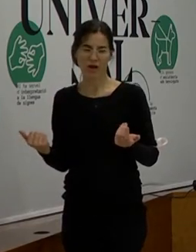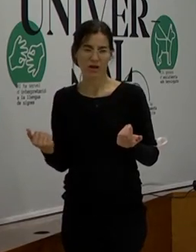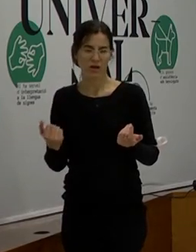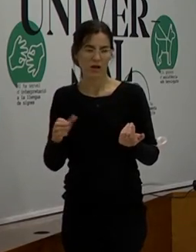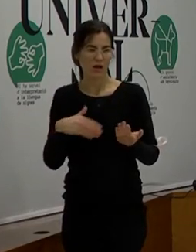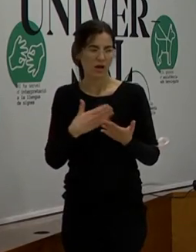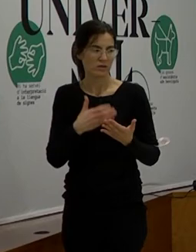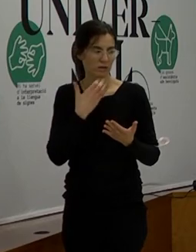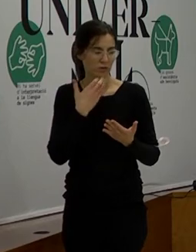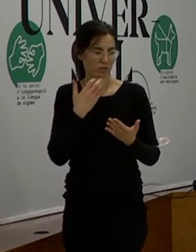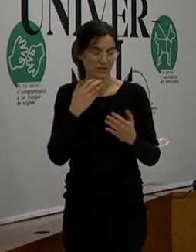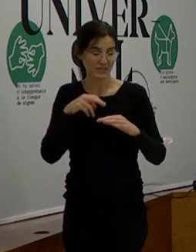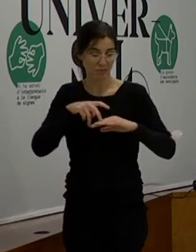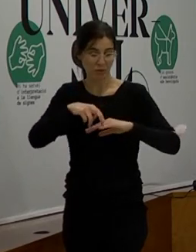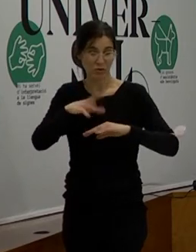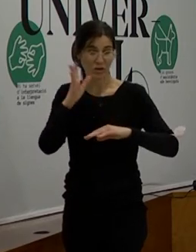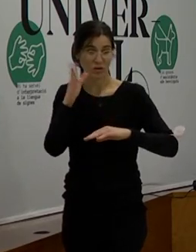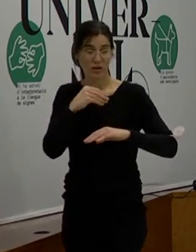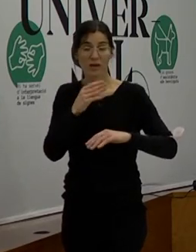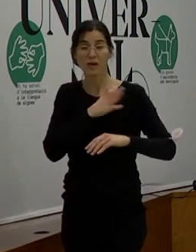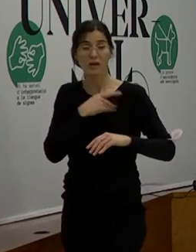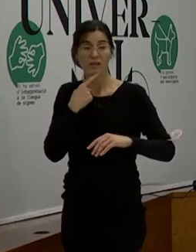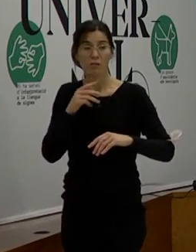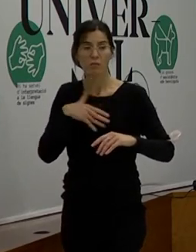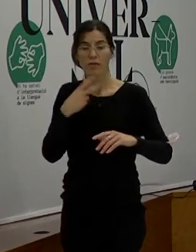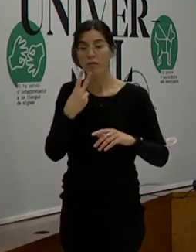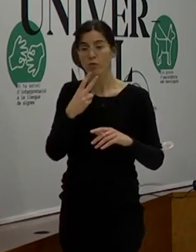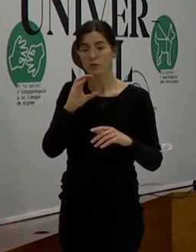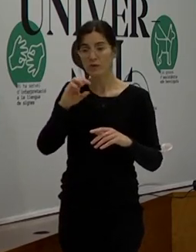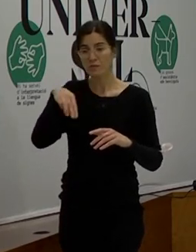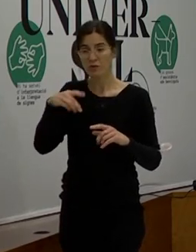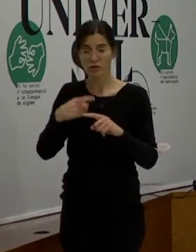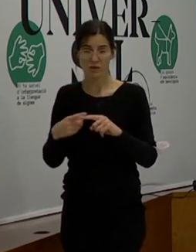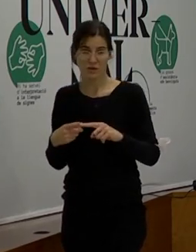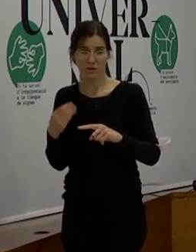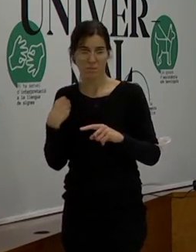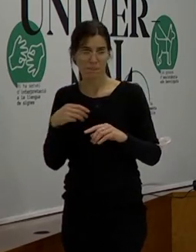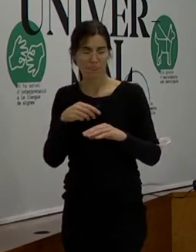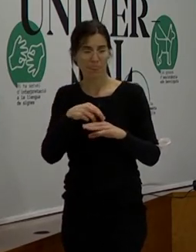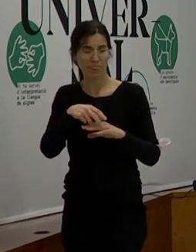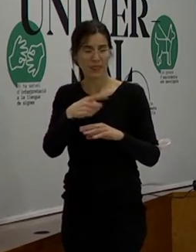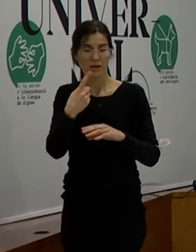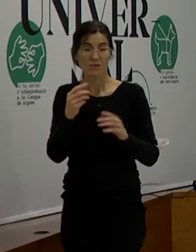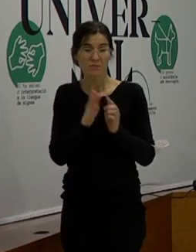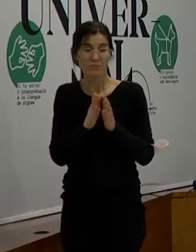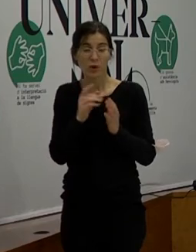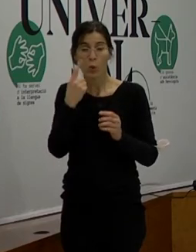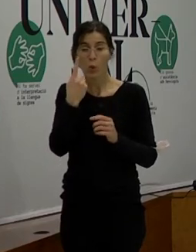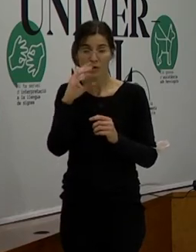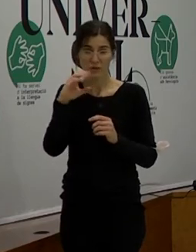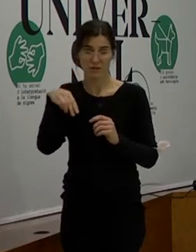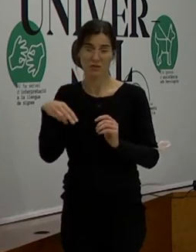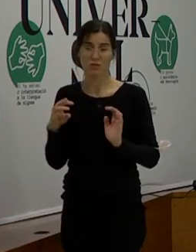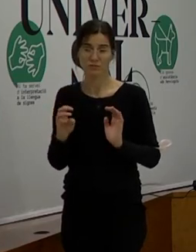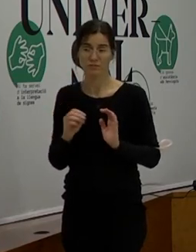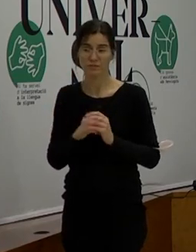són itineraris peatonals, poden ser forats de 2,5, de 2,5 centímetres. L'itinerari és d'un centímetre, un